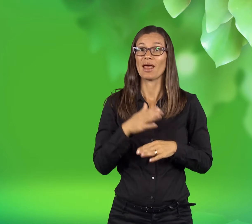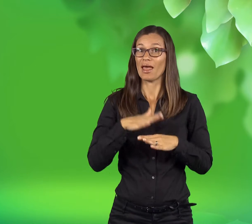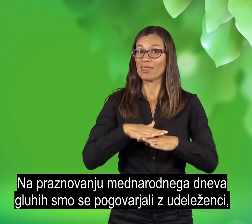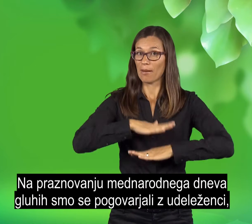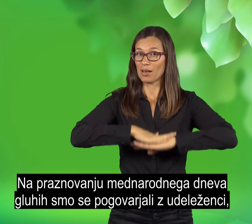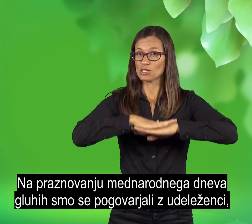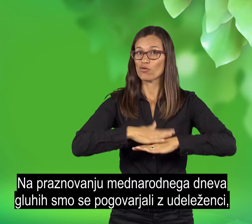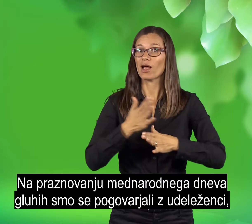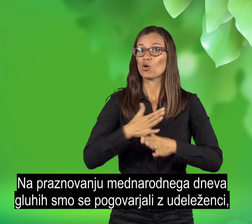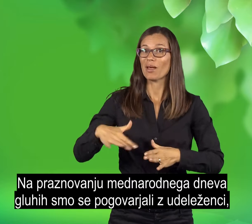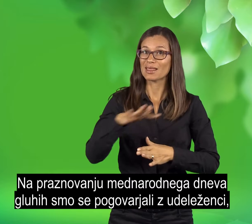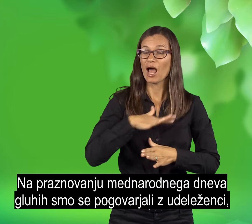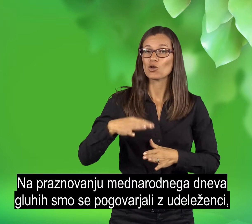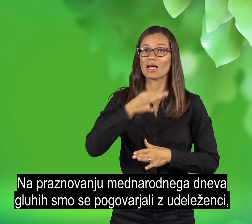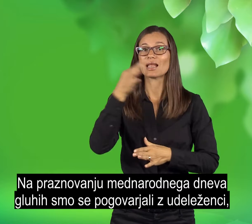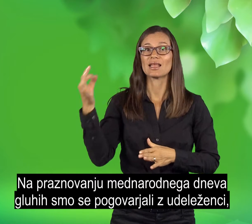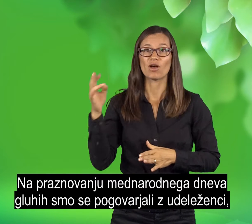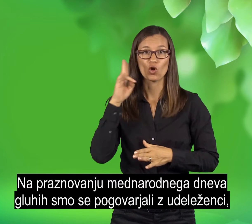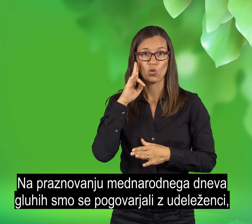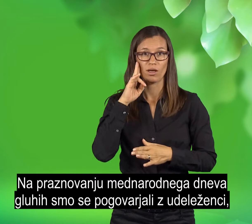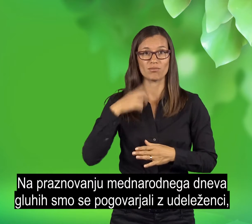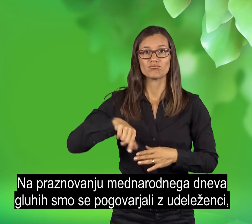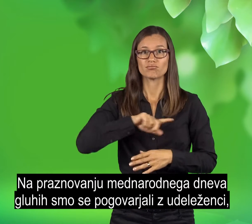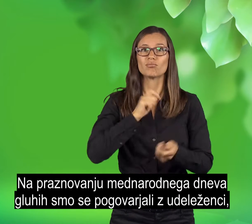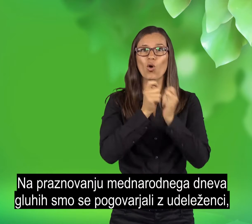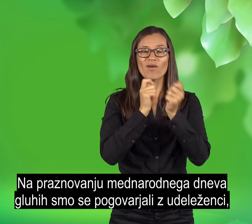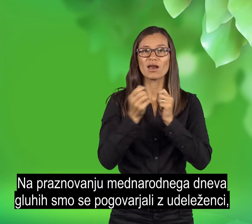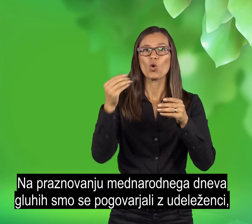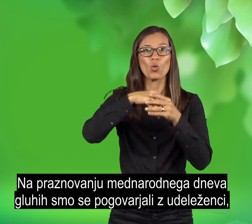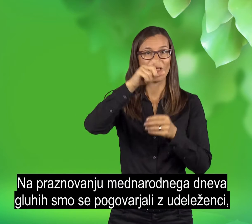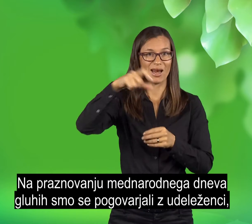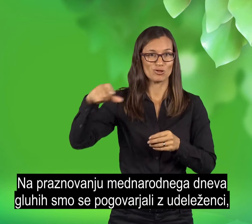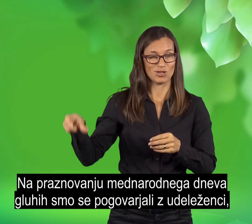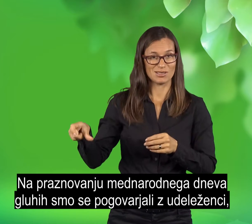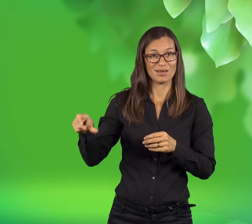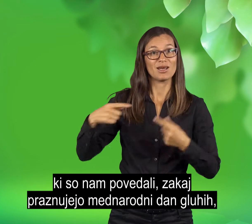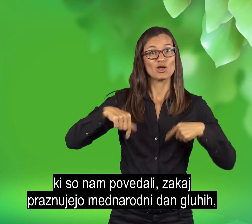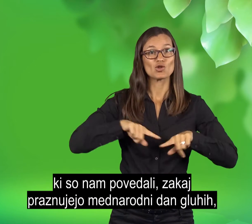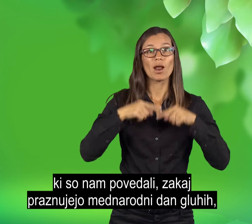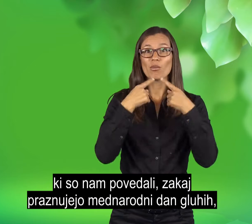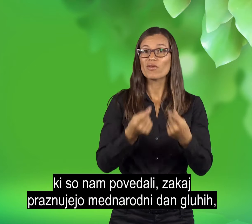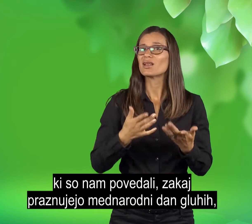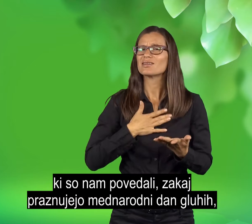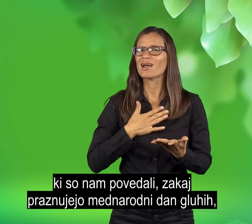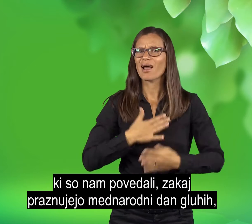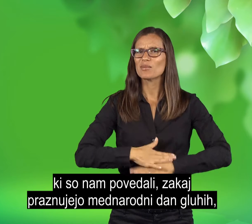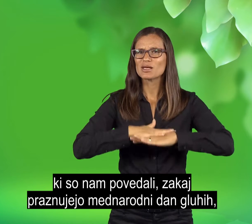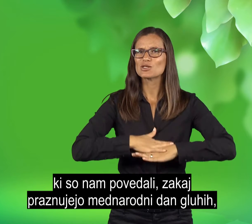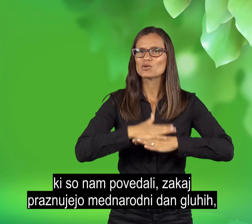Na praznovanju Mednarodnega dneva gluhih smo se pogovarjali z udeleženci, ki so nam povedali, zakaj praznujejo Mednarodni